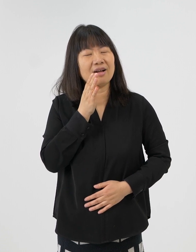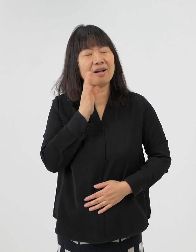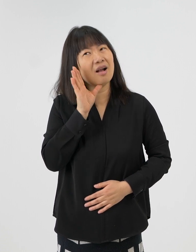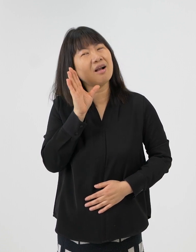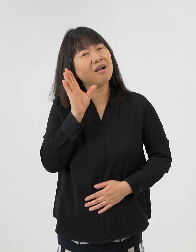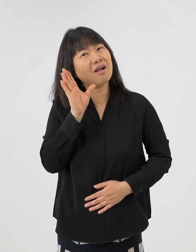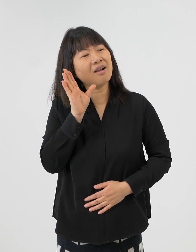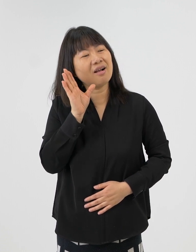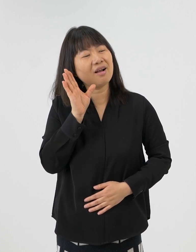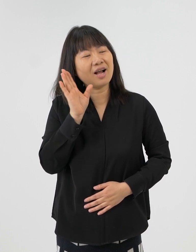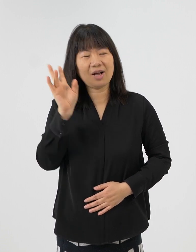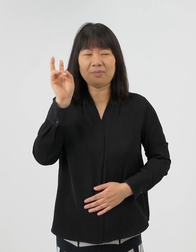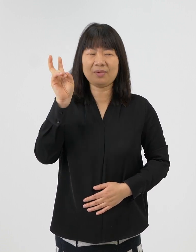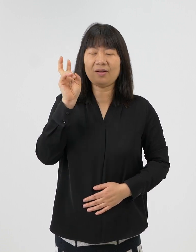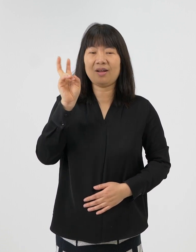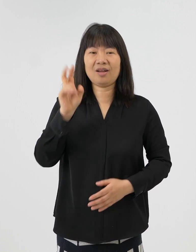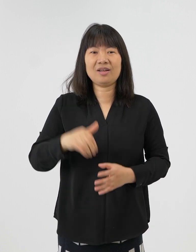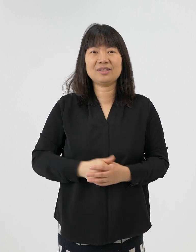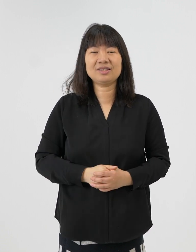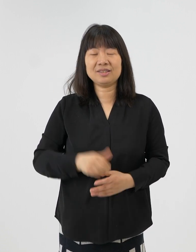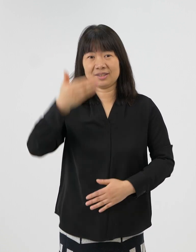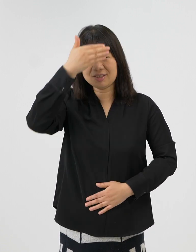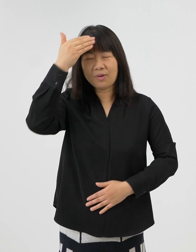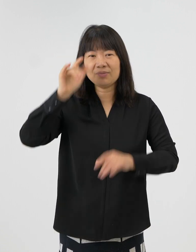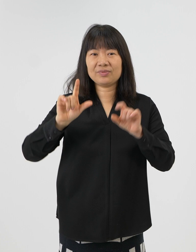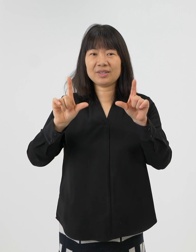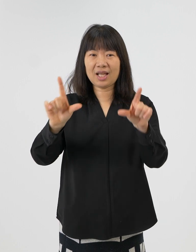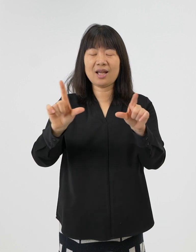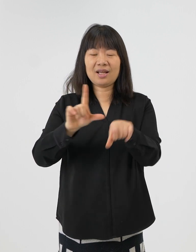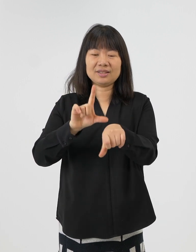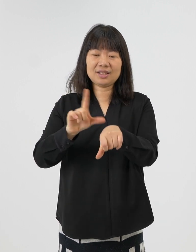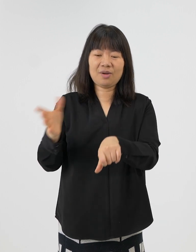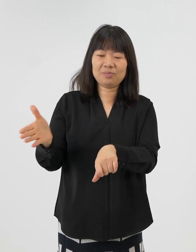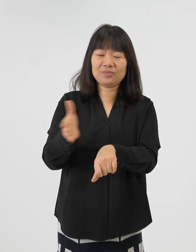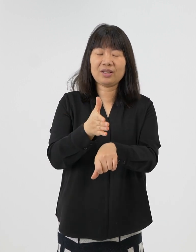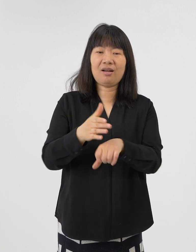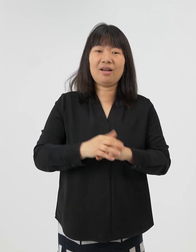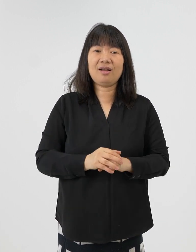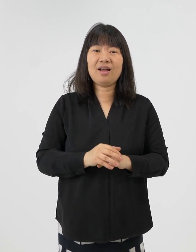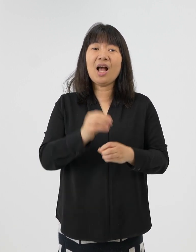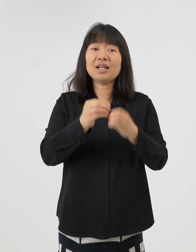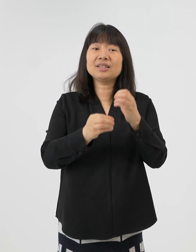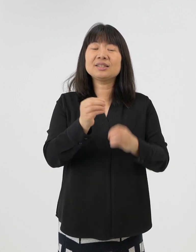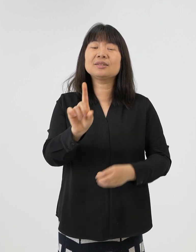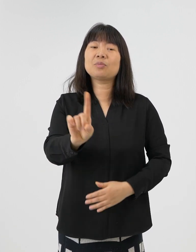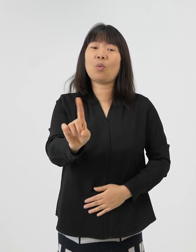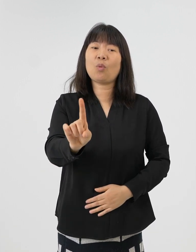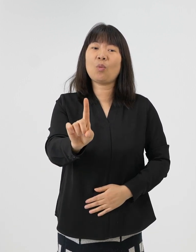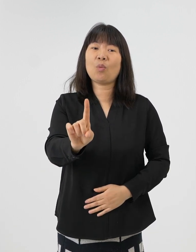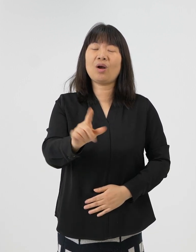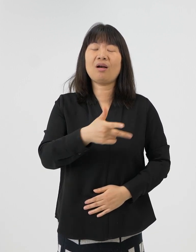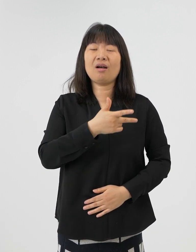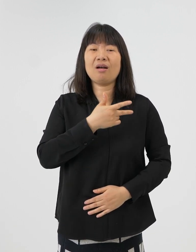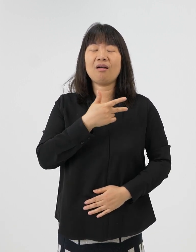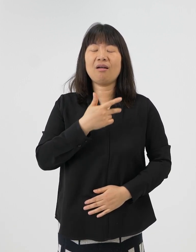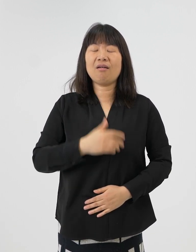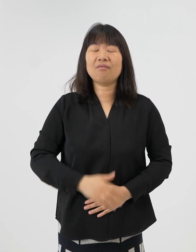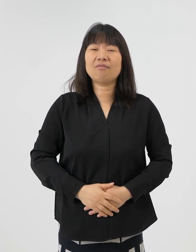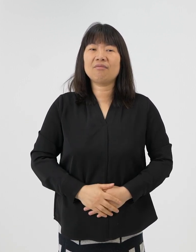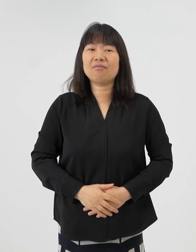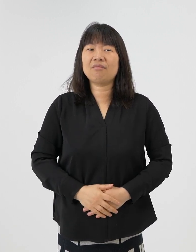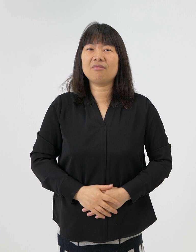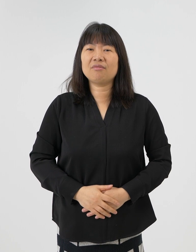높으신 분인데 그 젊은 날의 시간부터 시라는 게 이렇더라고요. 영화도